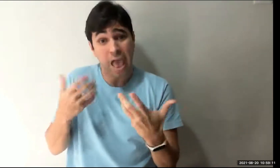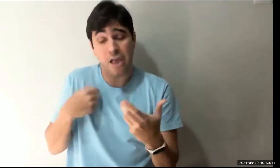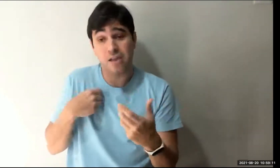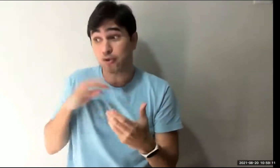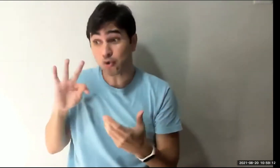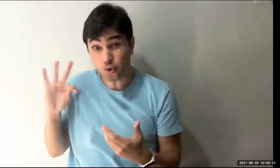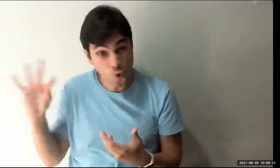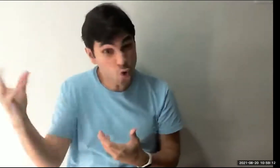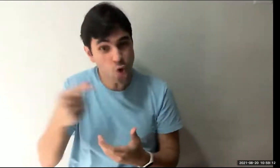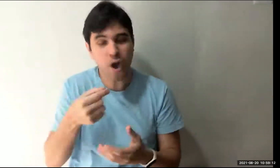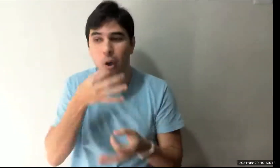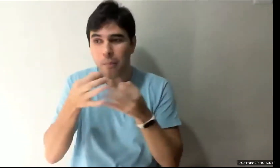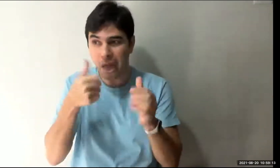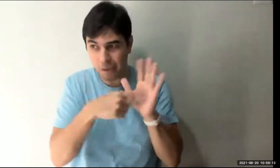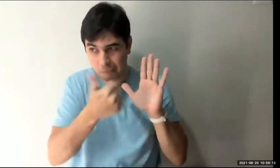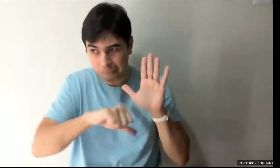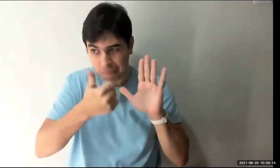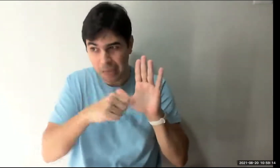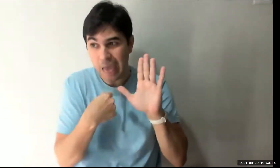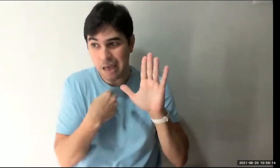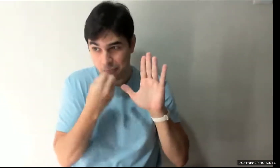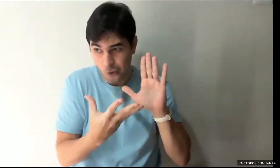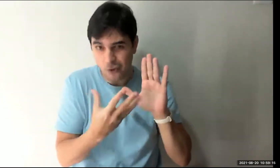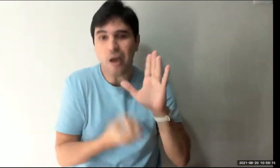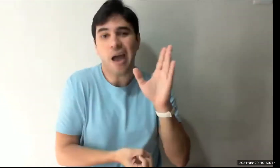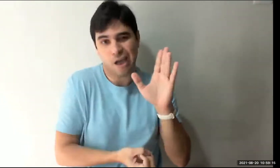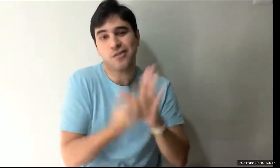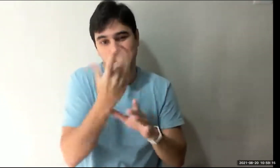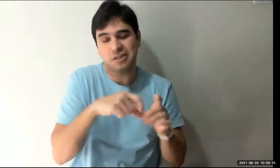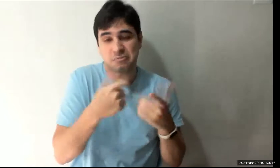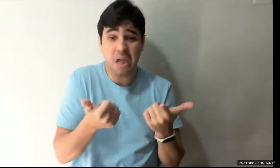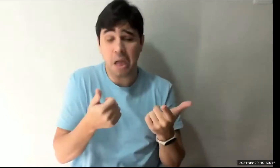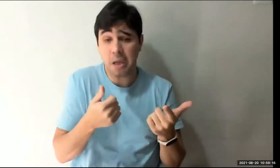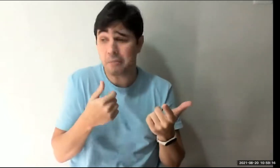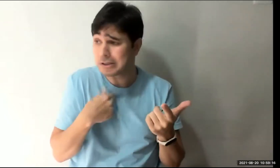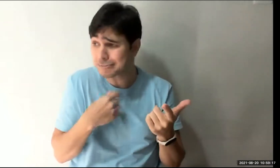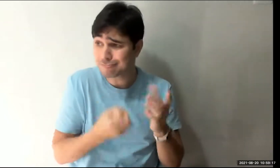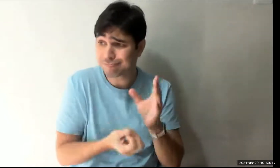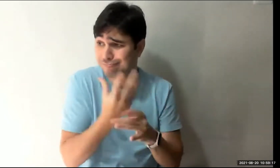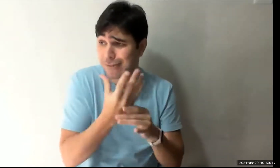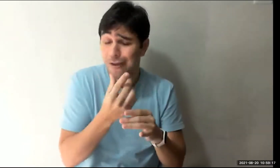maior preocupação era realmente criar o que não se havia e dar conhecimento para o que já havia